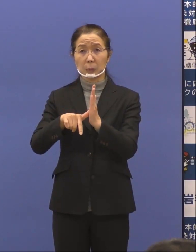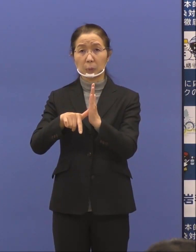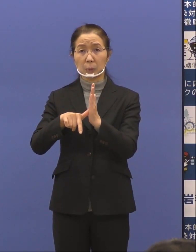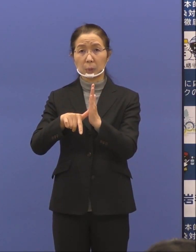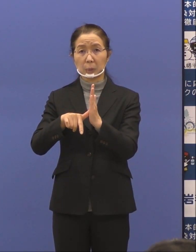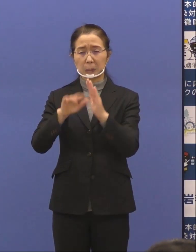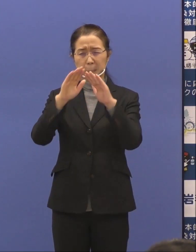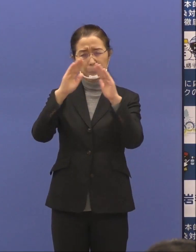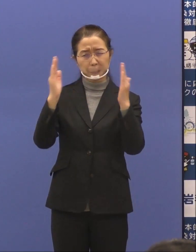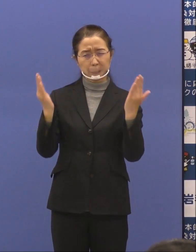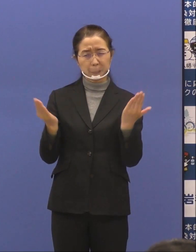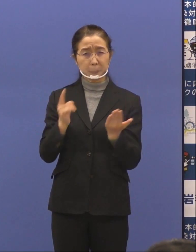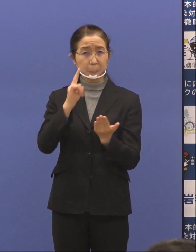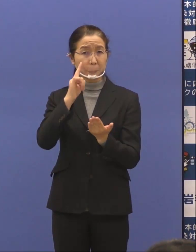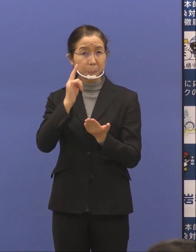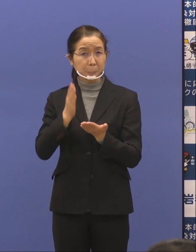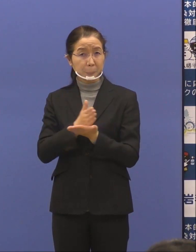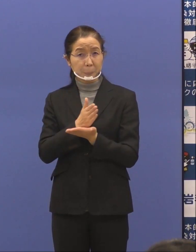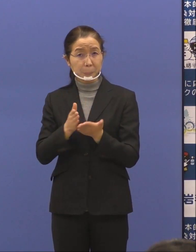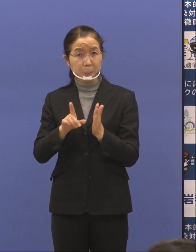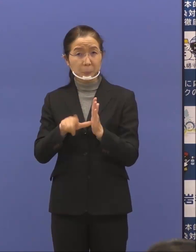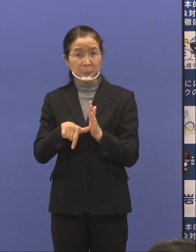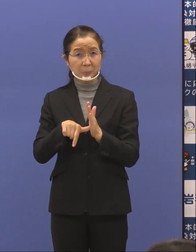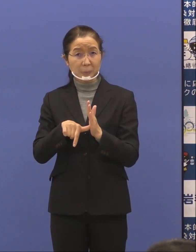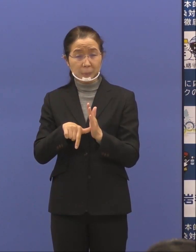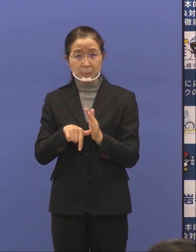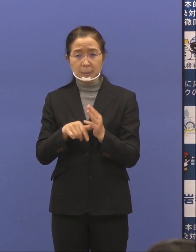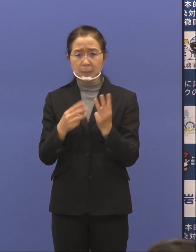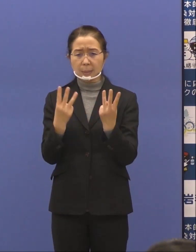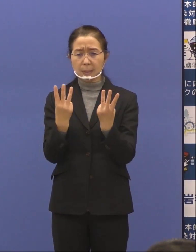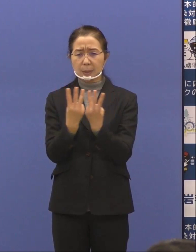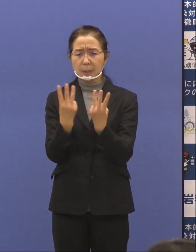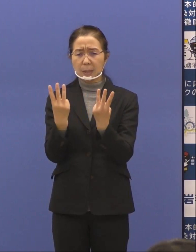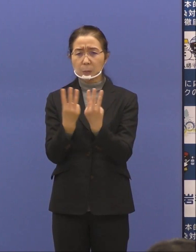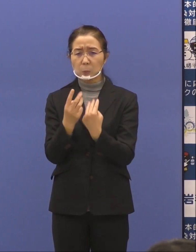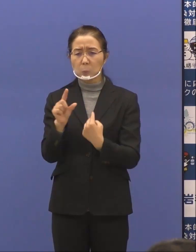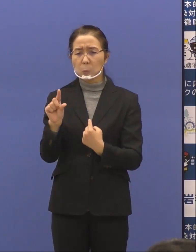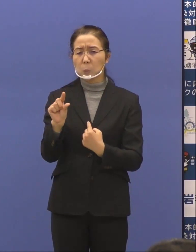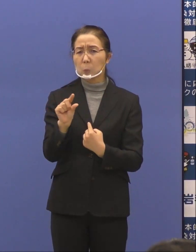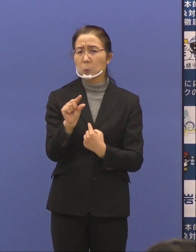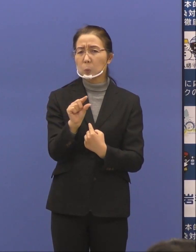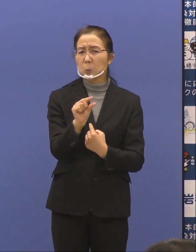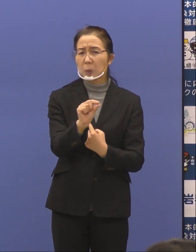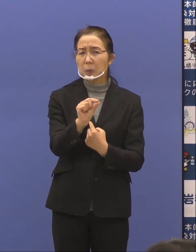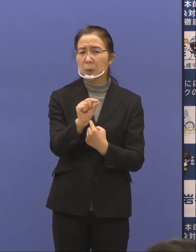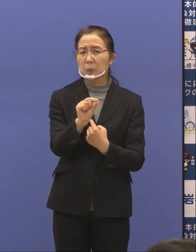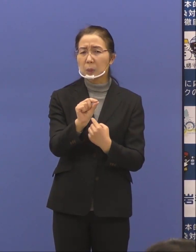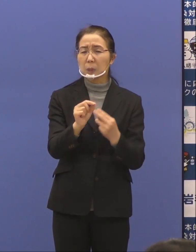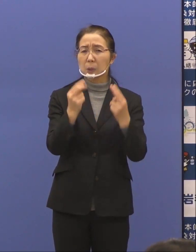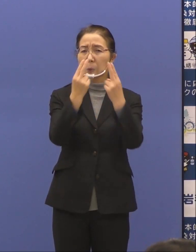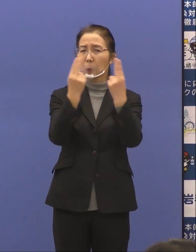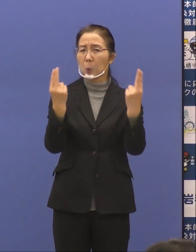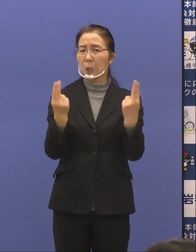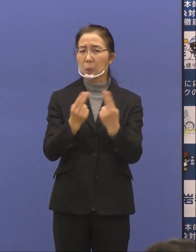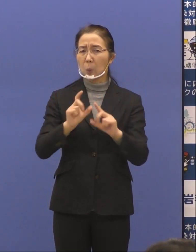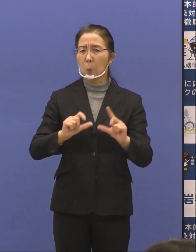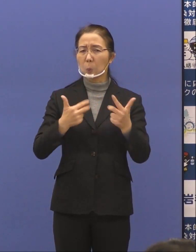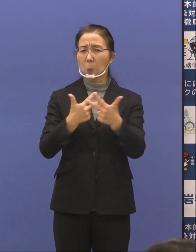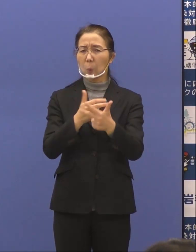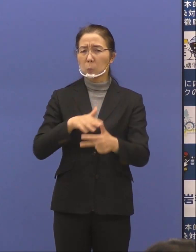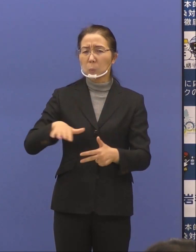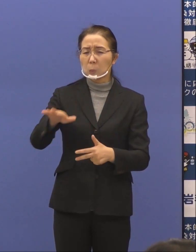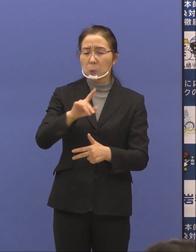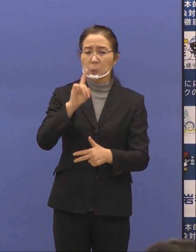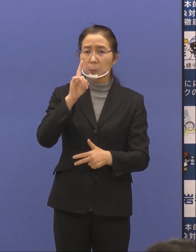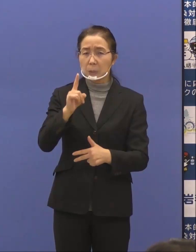相対的に、感染者数が少なかった北海道東北で今全国の中で